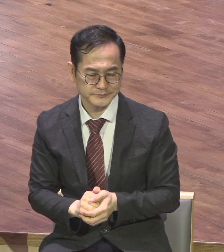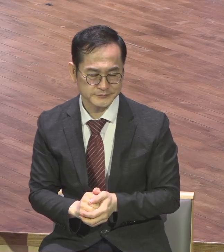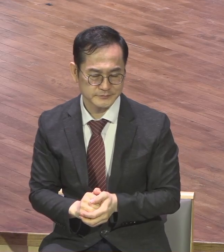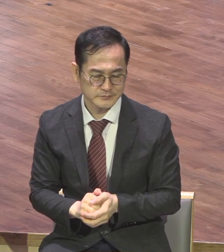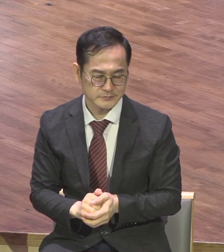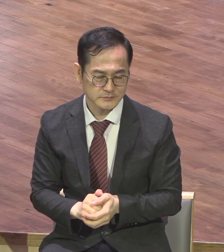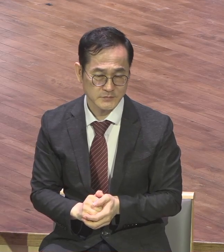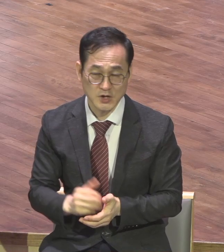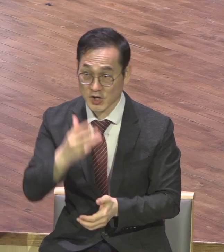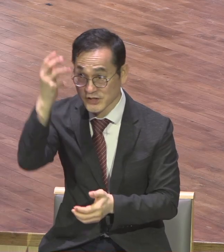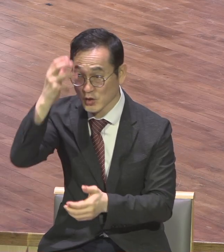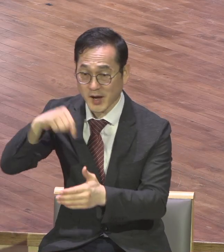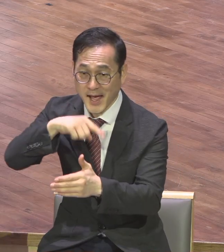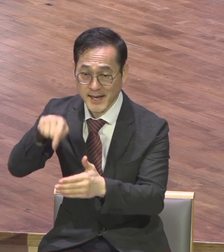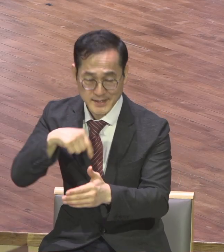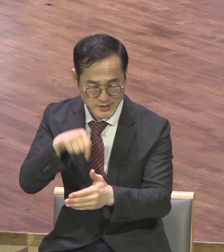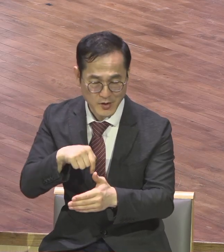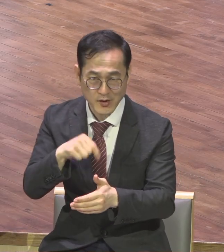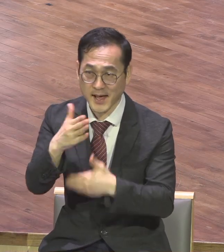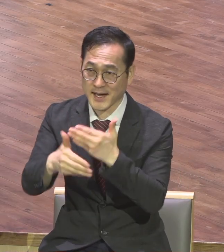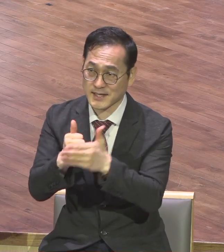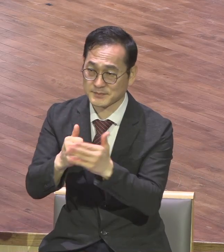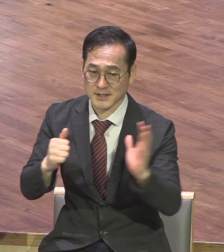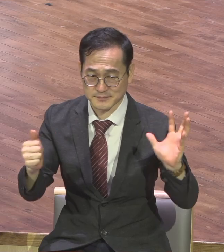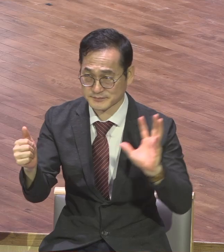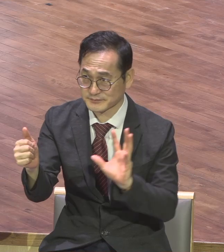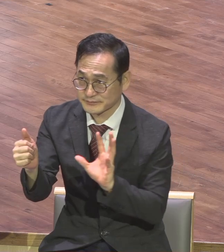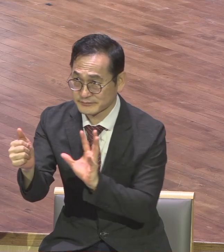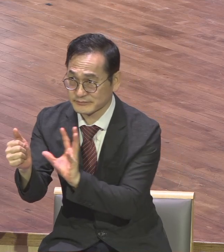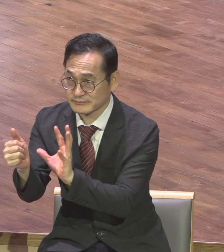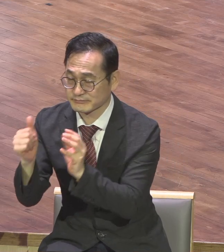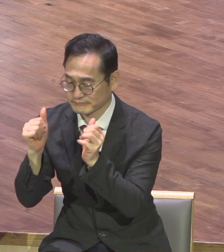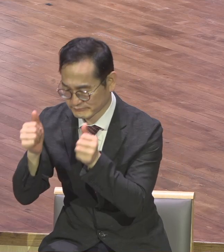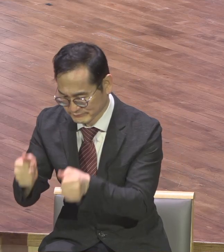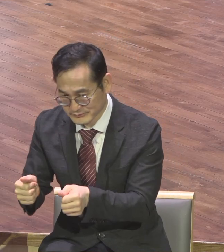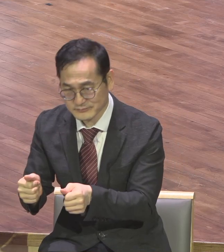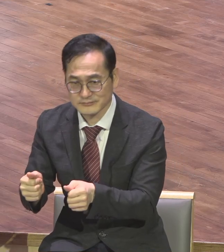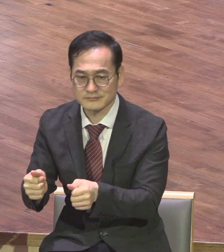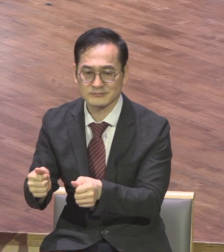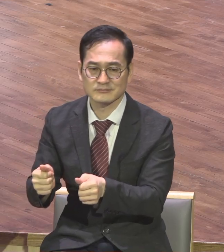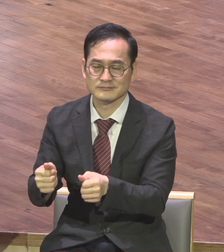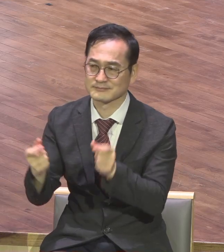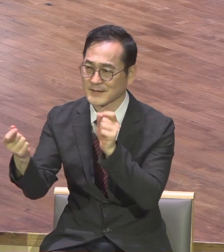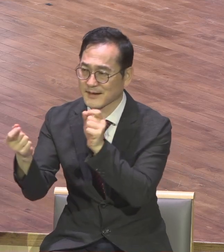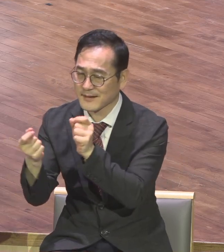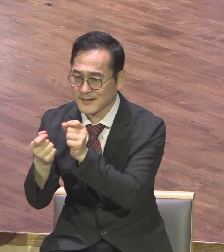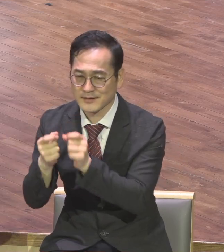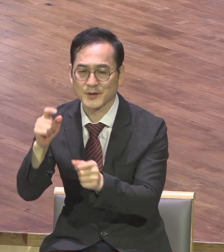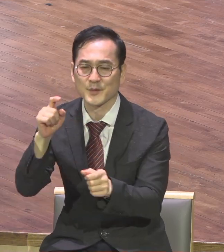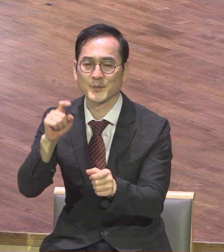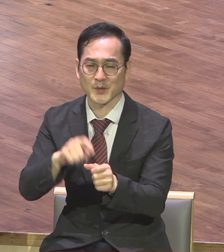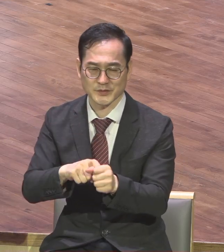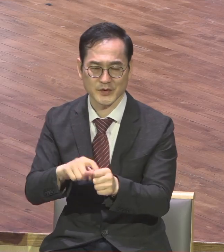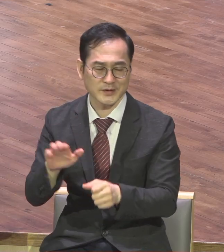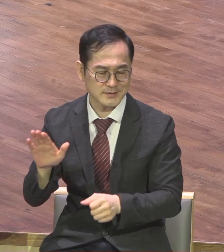한 성령 안에서 하나님께 나아감을 얻게 하려 하심이라. 아멘.